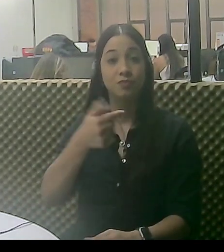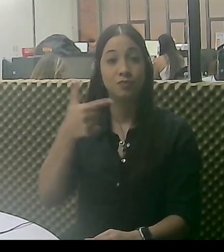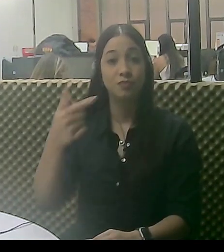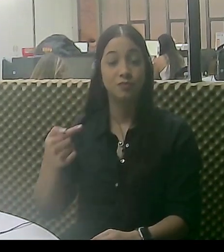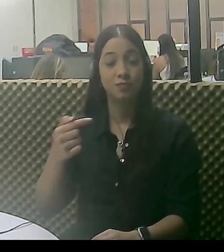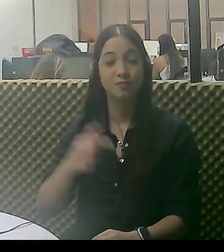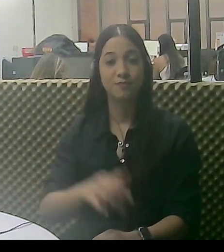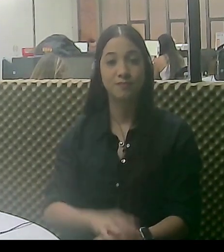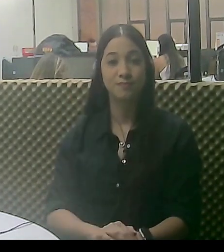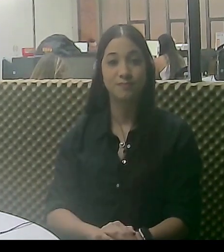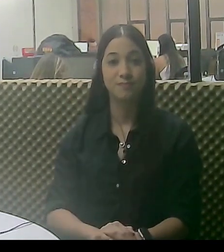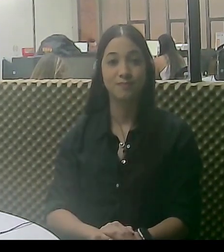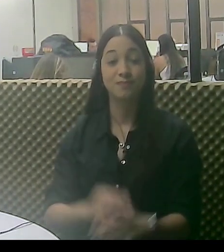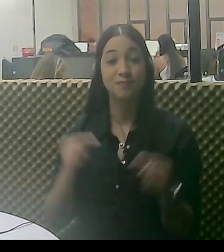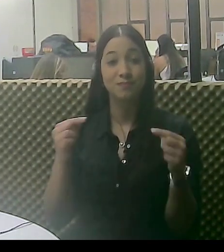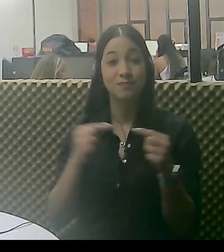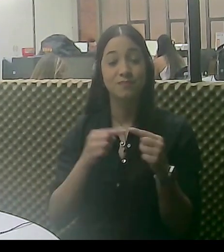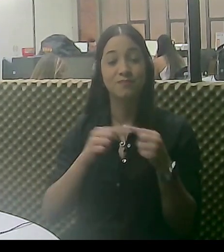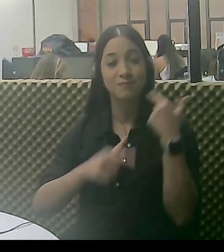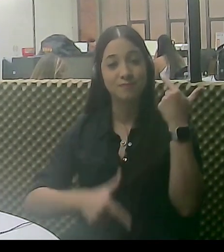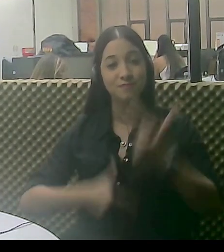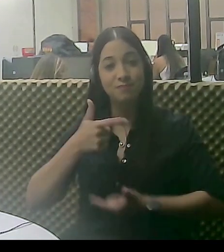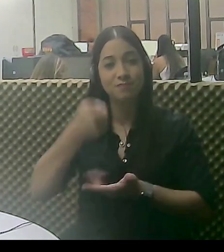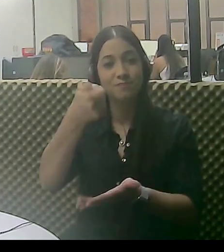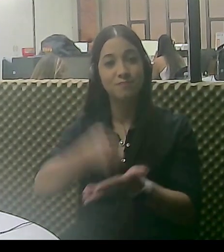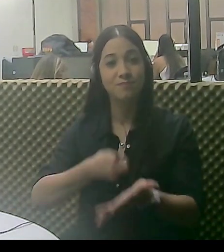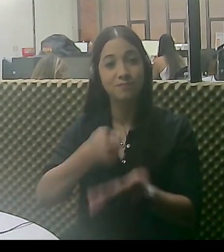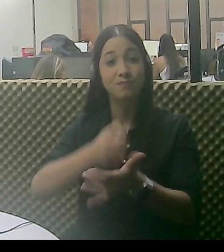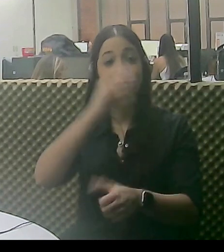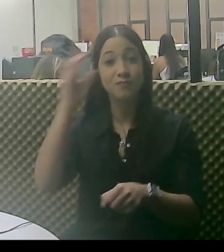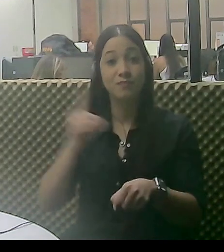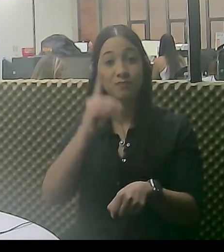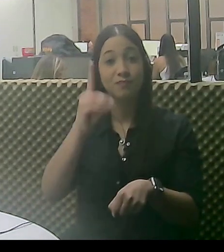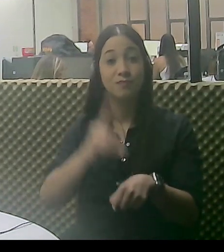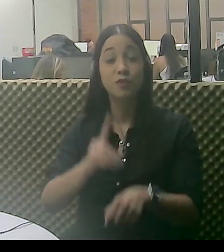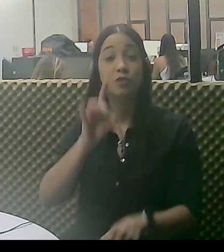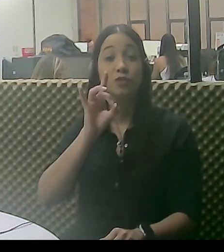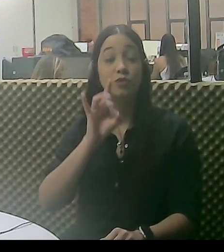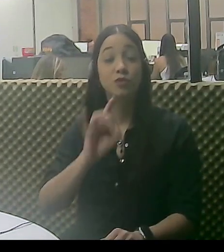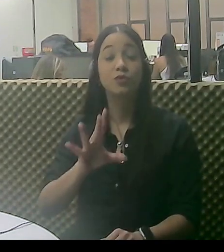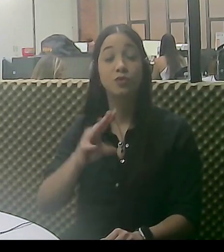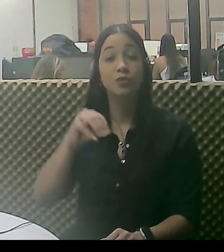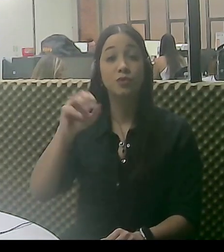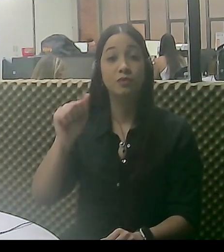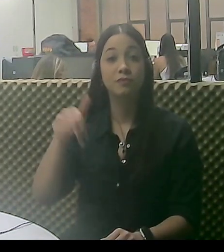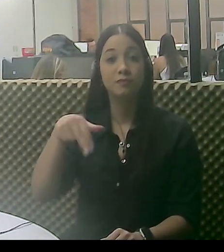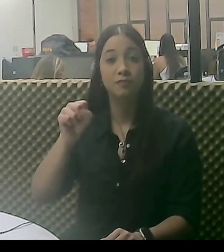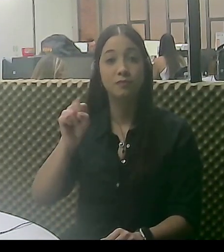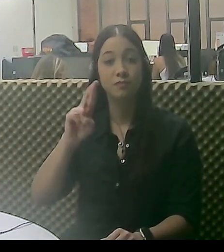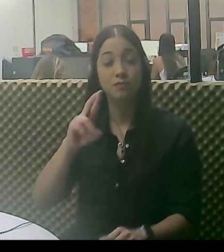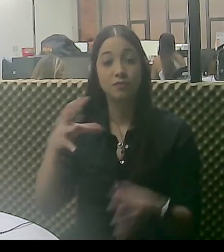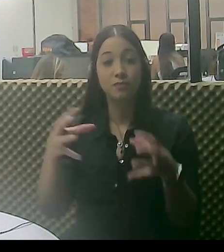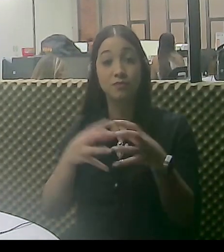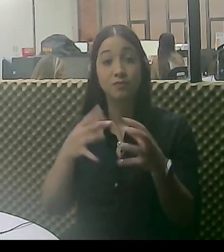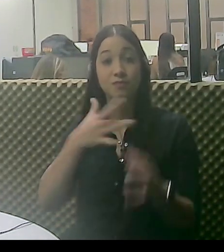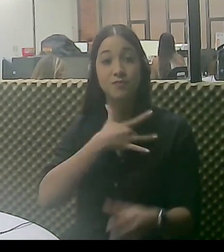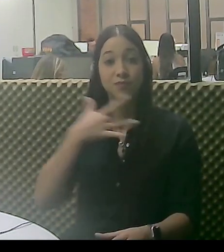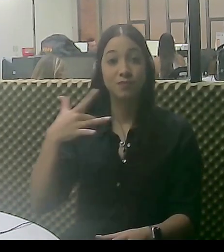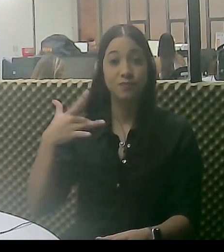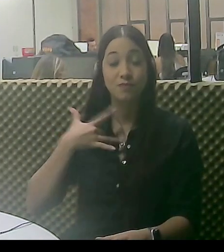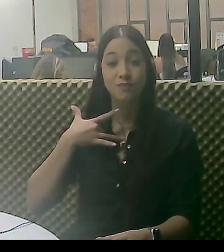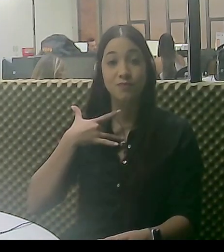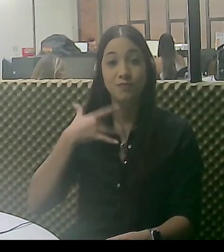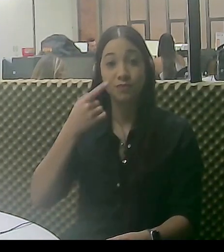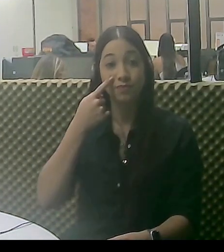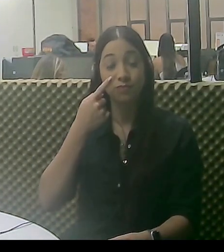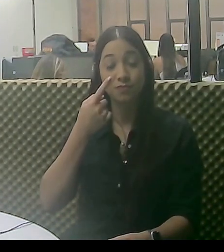1.277 árvores. Em relação ao trabalho de combate à dengue, apenas na região do Mansur, as equipes da saúde vistoriaram